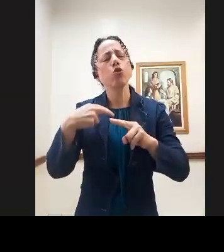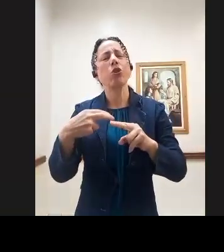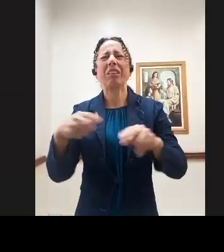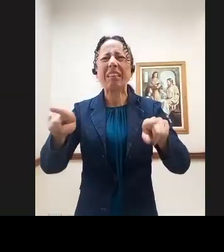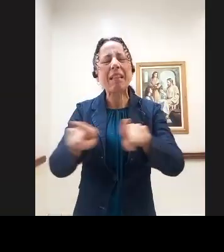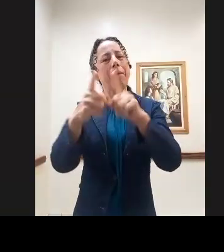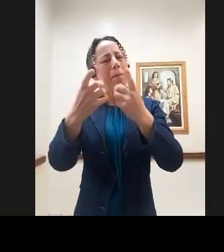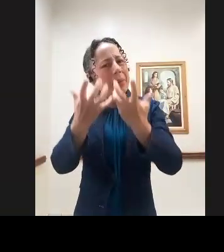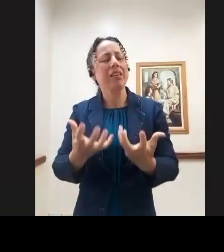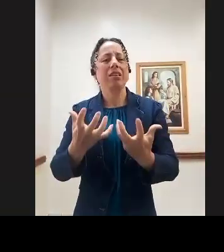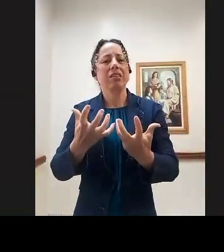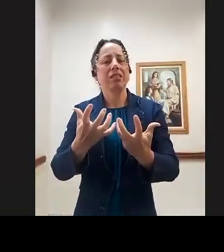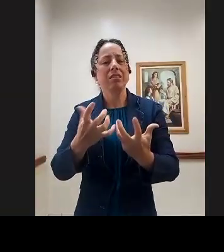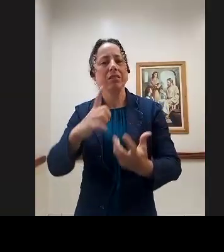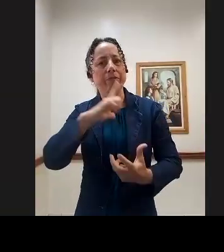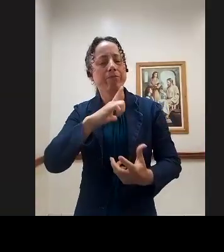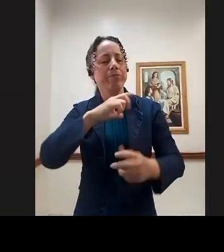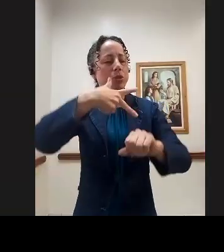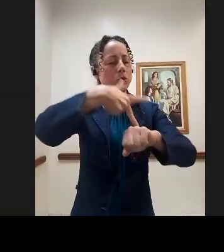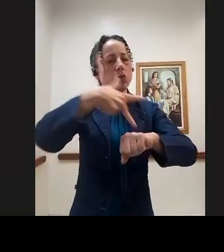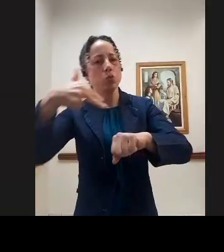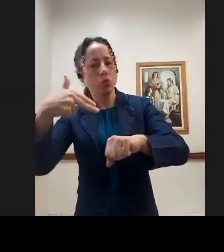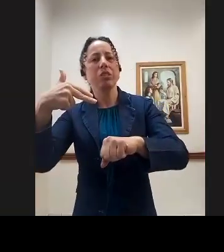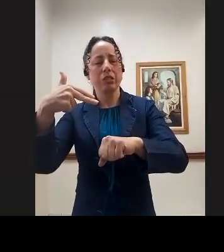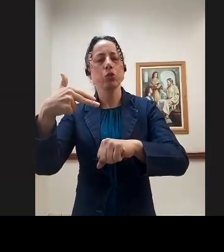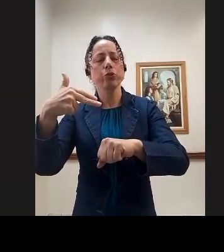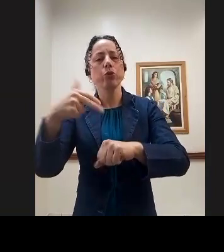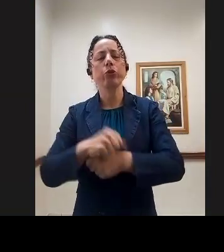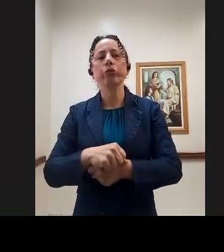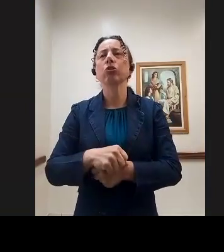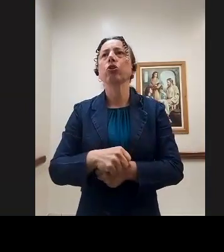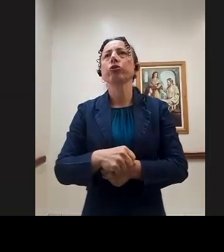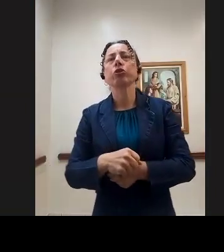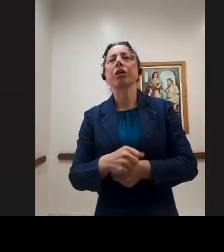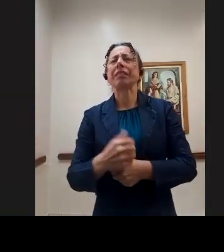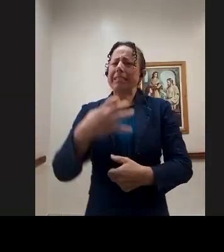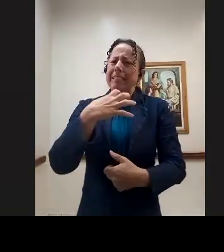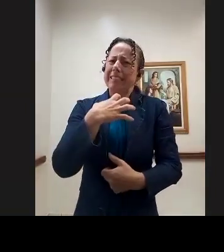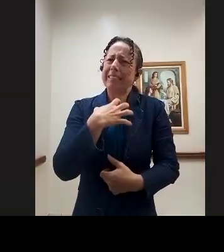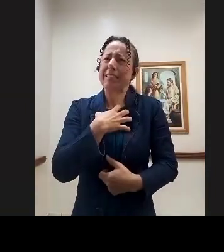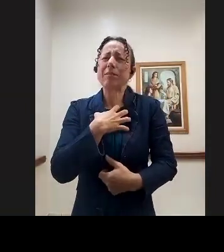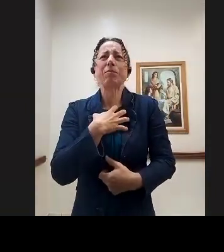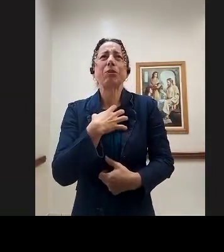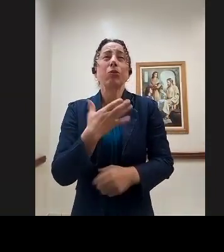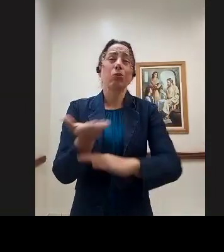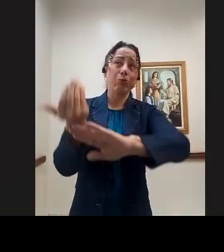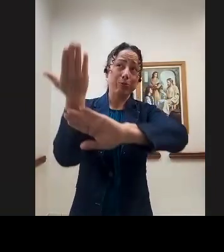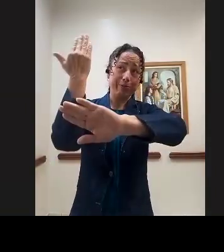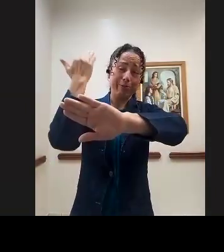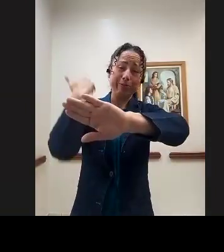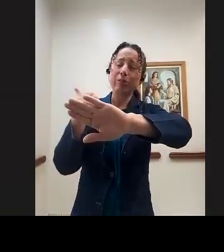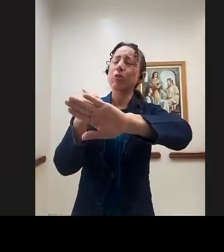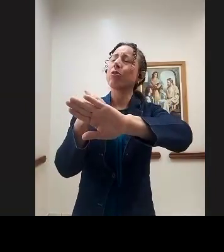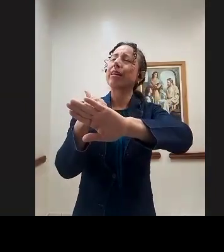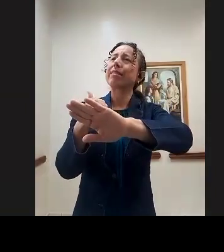me fez lembrar de como aquilo foi importante para mim. Eu acho que o sentimento mútuo que eu tive naquele momento era de que eu também amava a Deus,